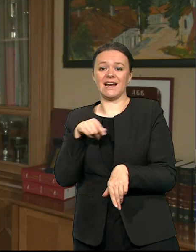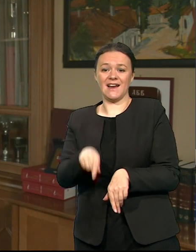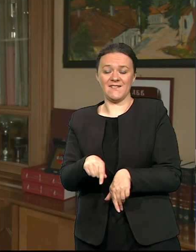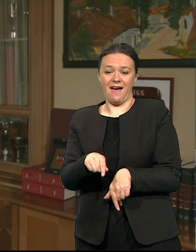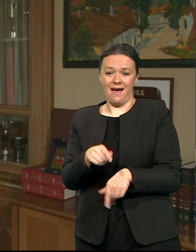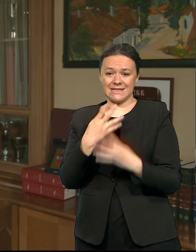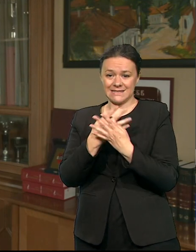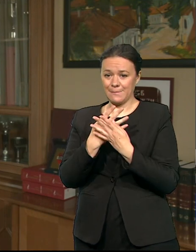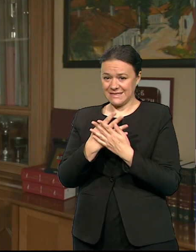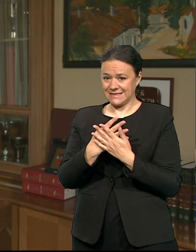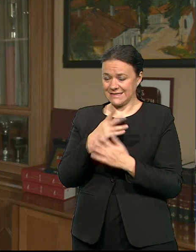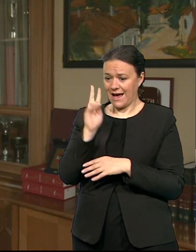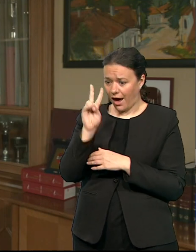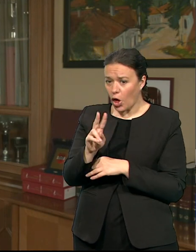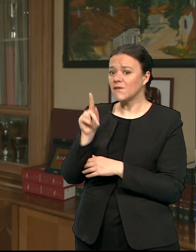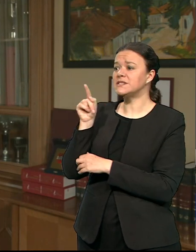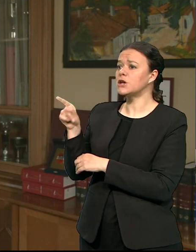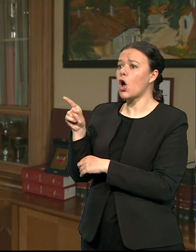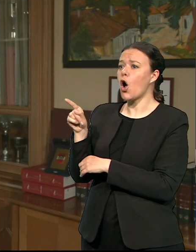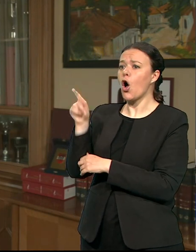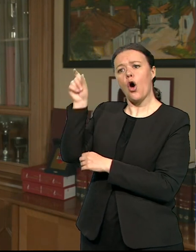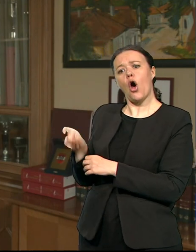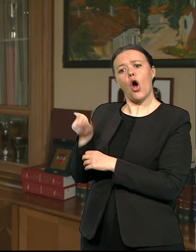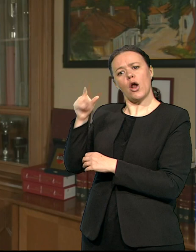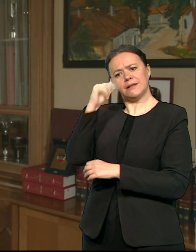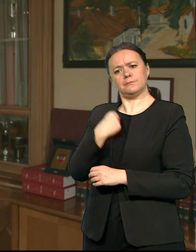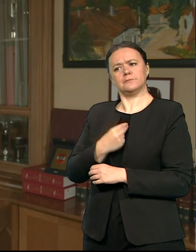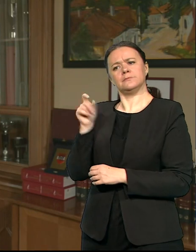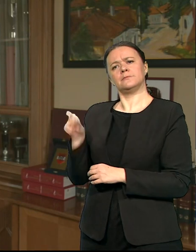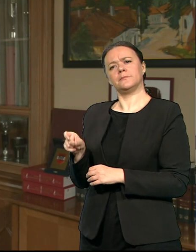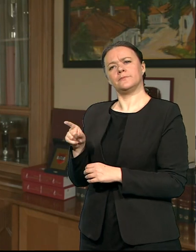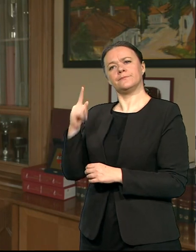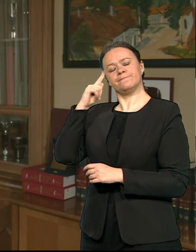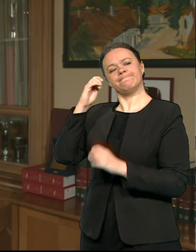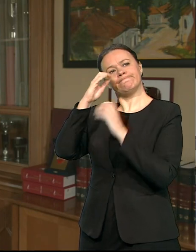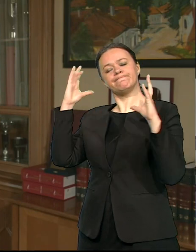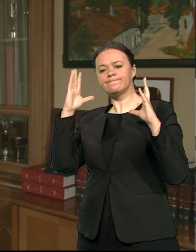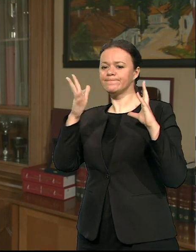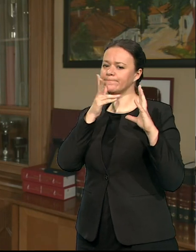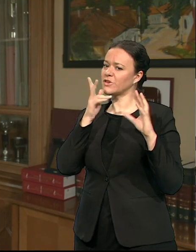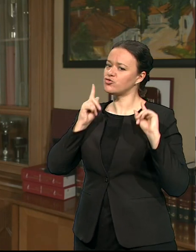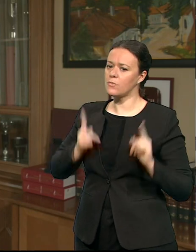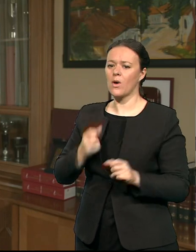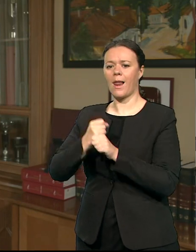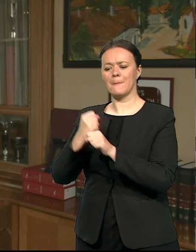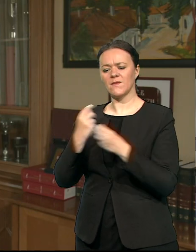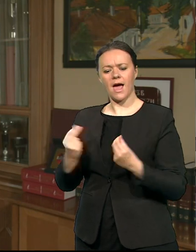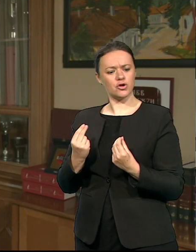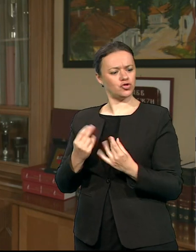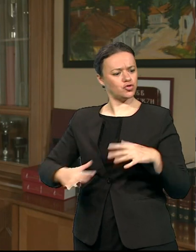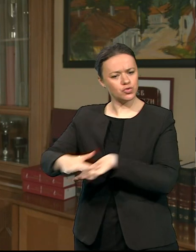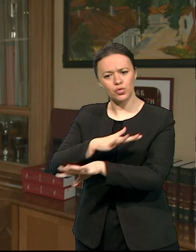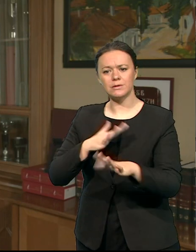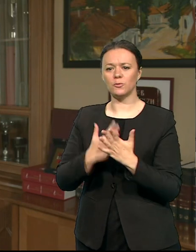imao jednu viziju i osjećaj da treba da se stvori nešto dobro i za ovaj narod i za ovu